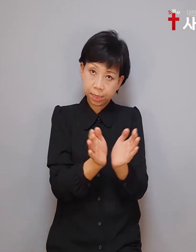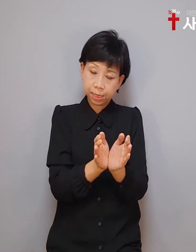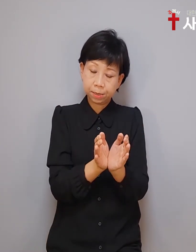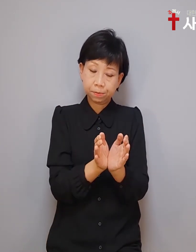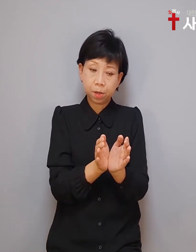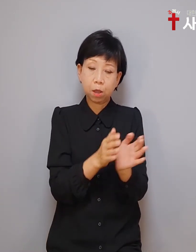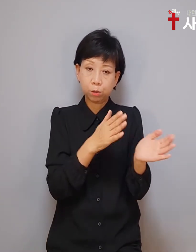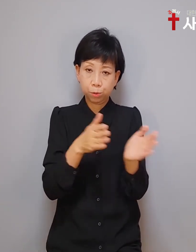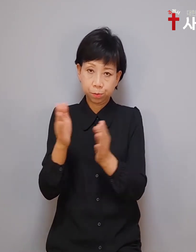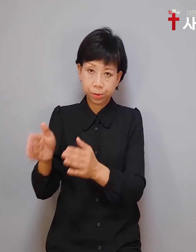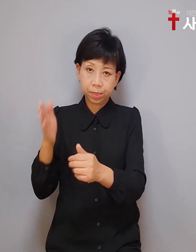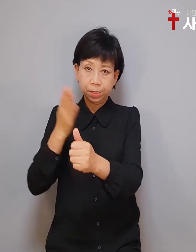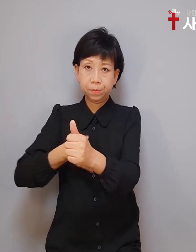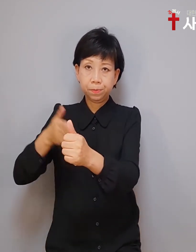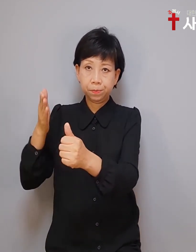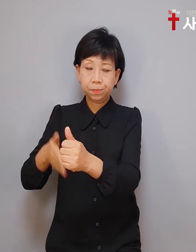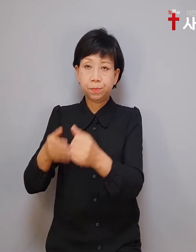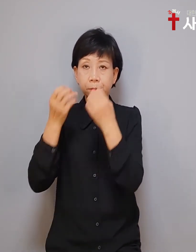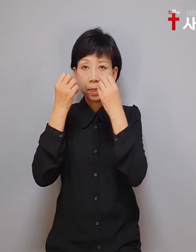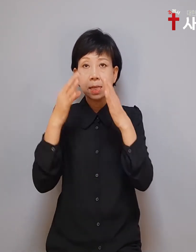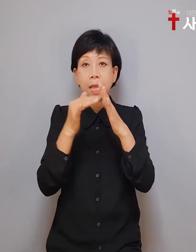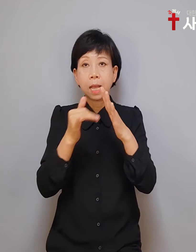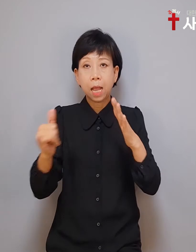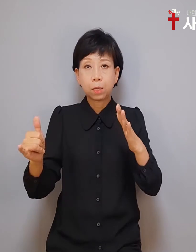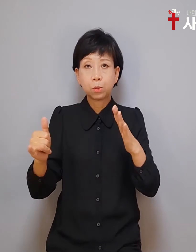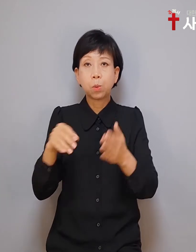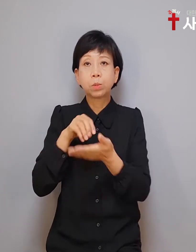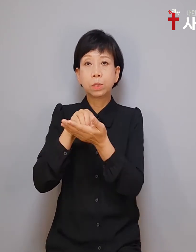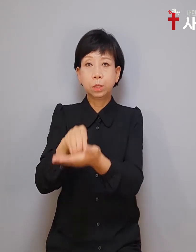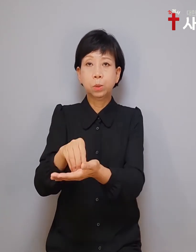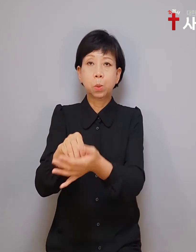부탁드립니다. 새가족 등록이 있습니다.